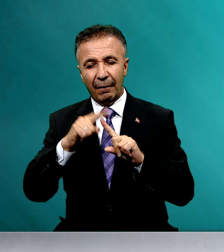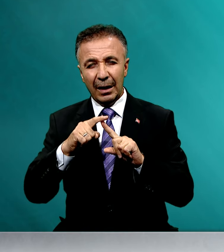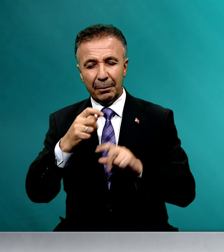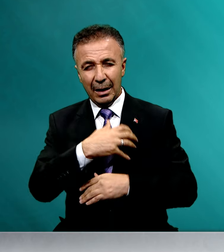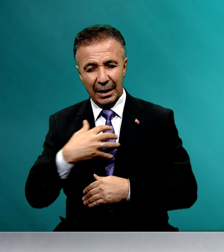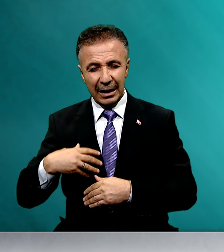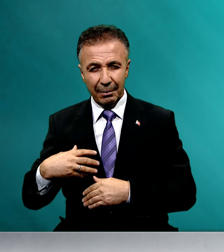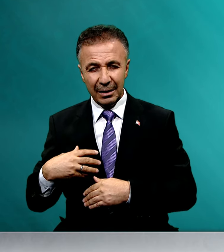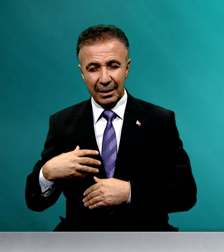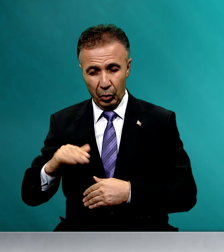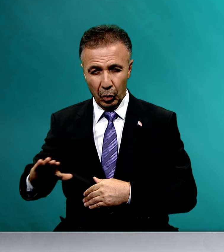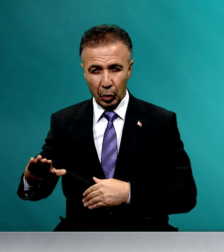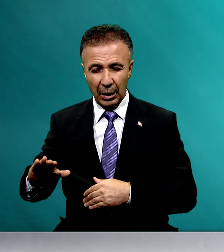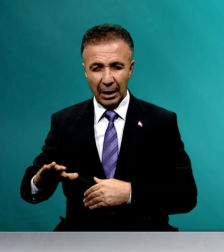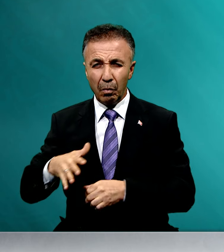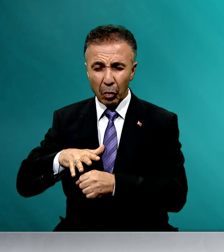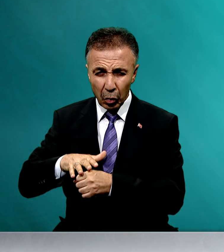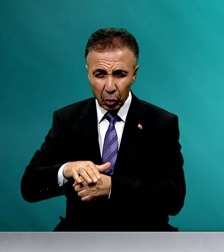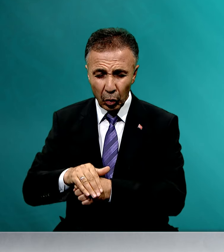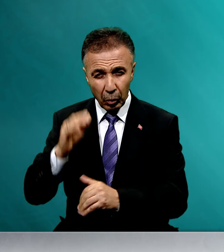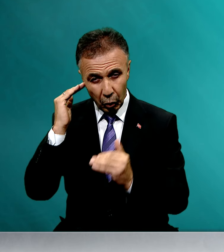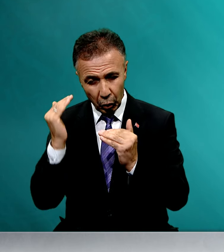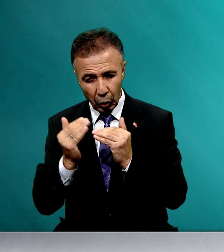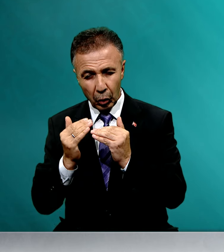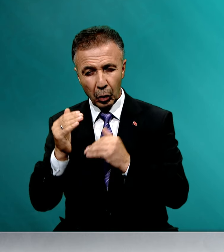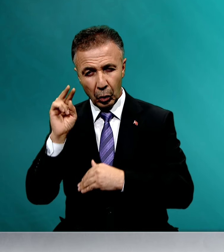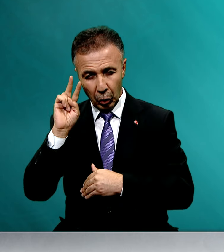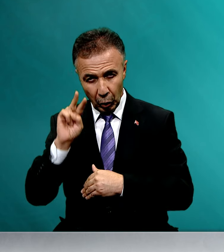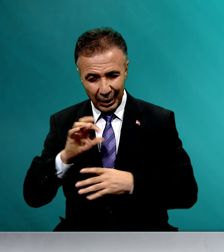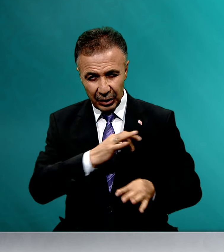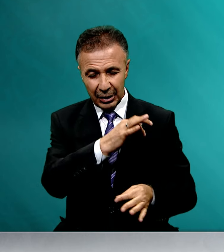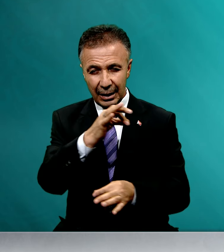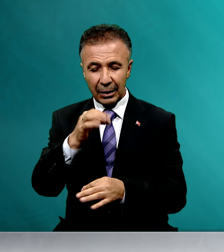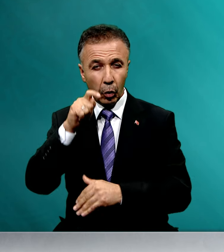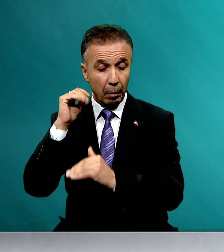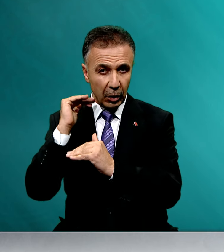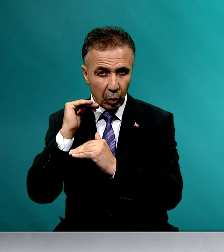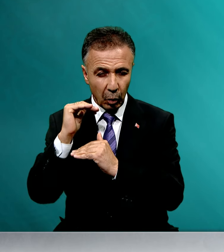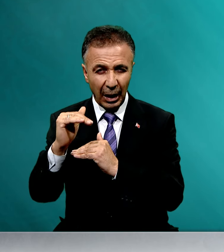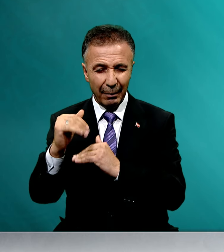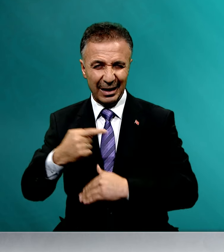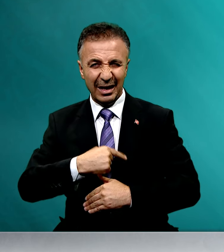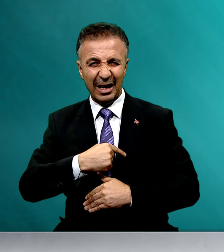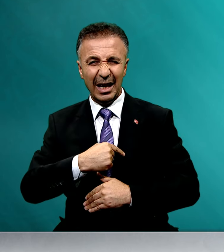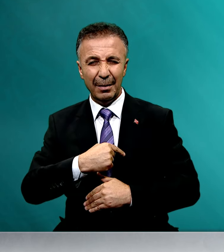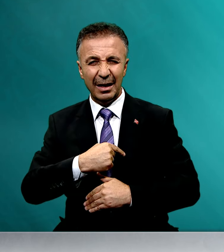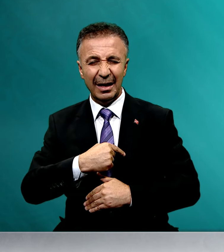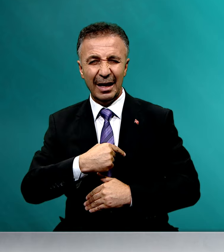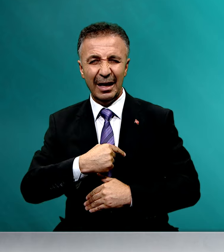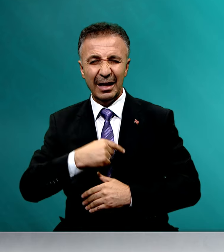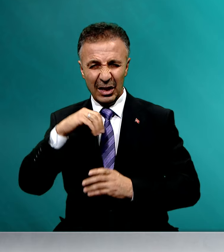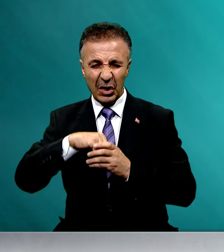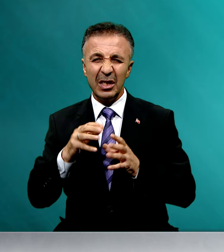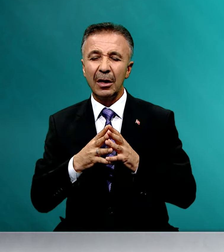reva görenlerse, ümmeti Muhammed'in maşeri vicdanında mahkum olmuştur ve olmaya